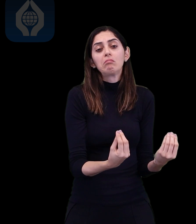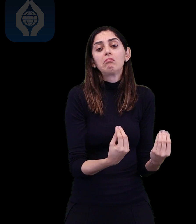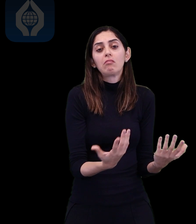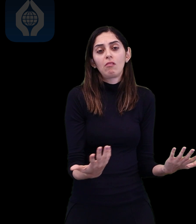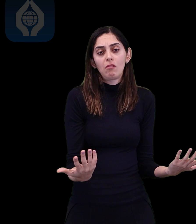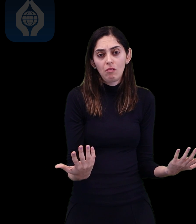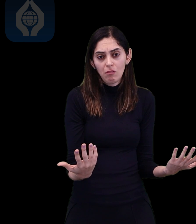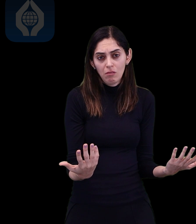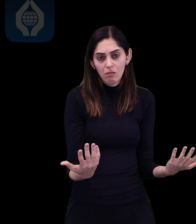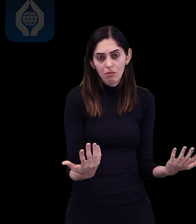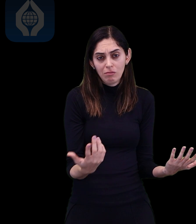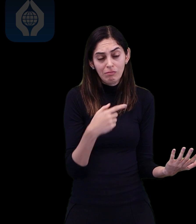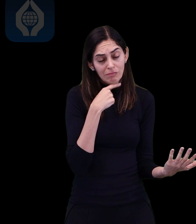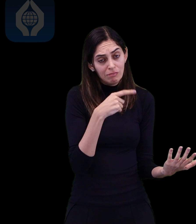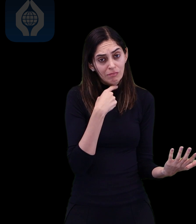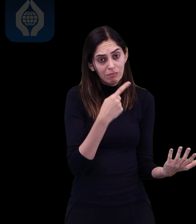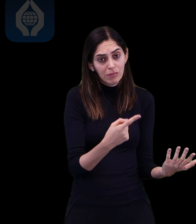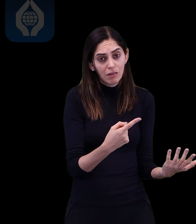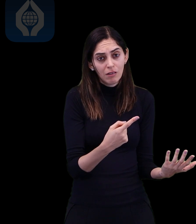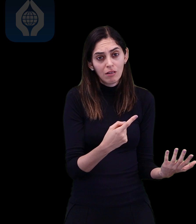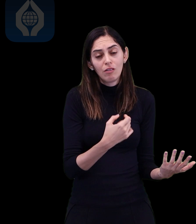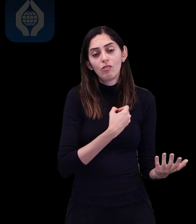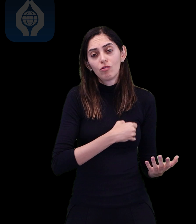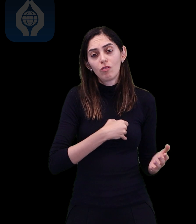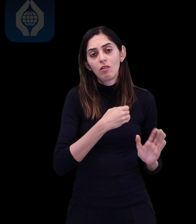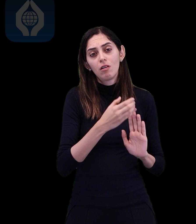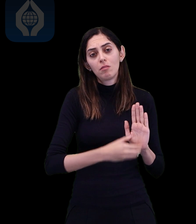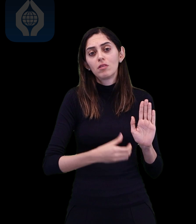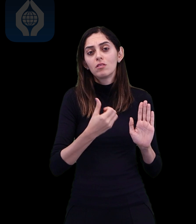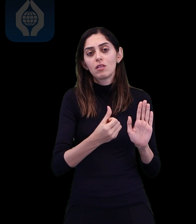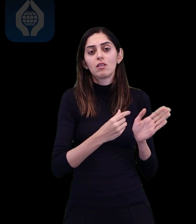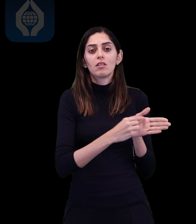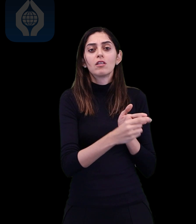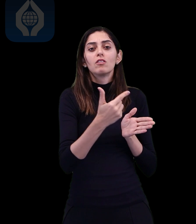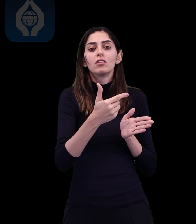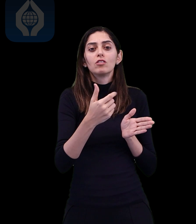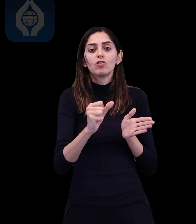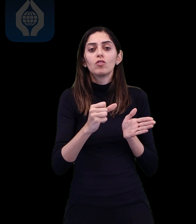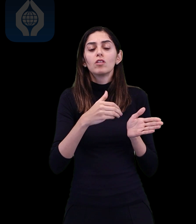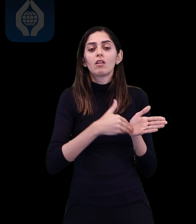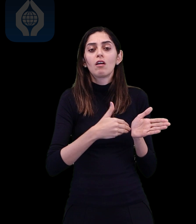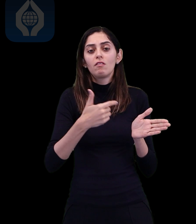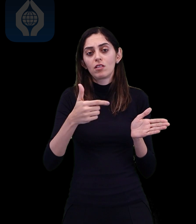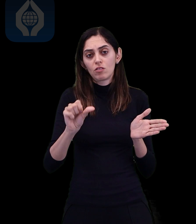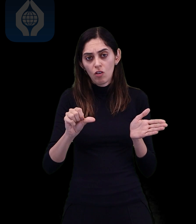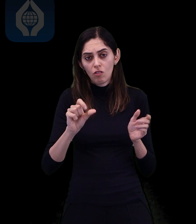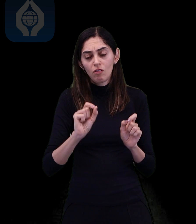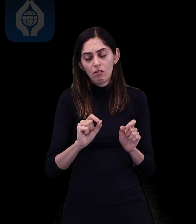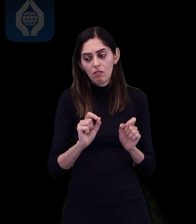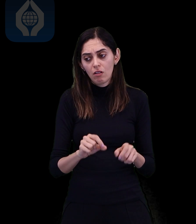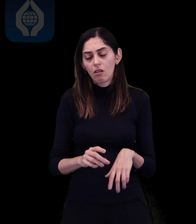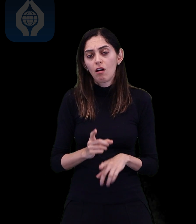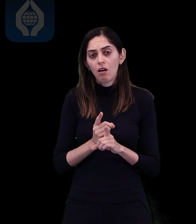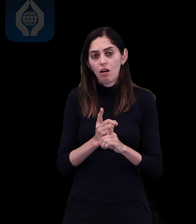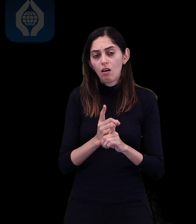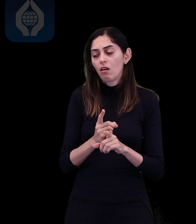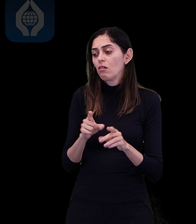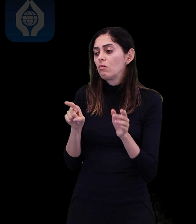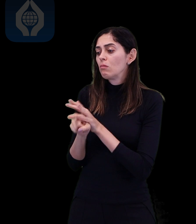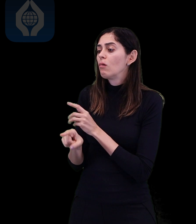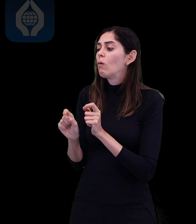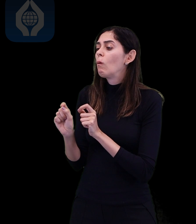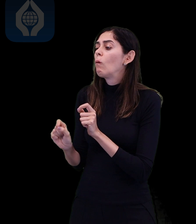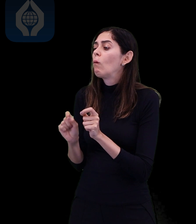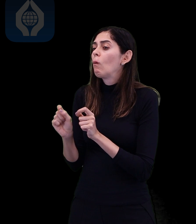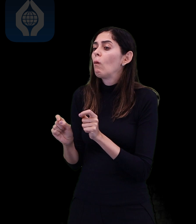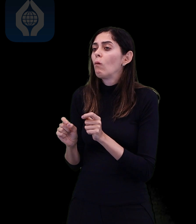para o inferno? Como está escrito em João 6, 28 e 29, que diz: então lhe perguntaram, que devemos